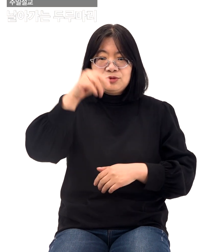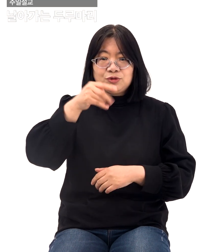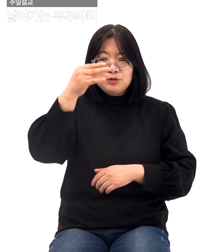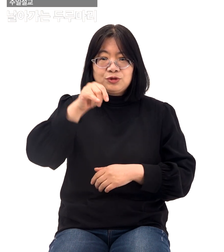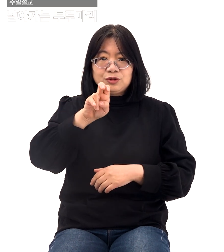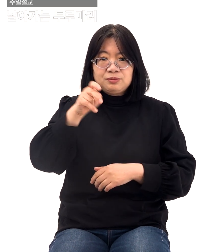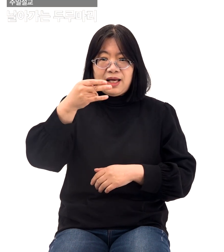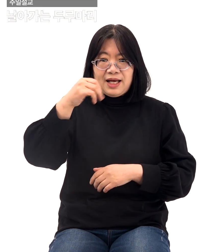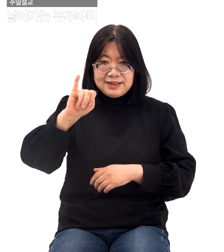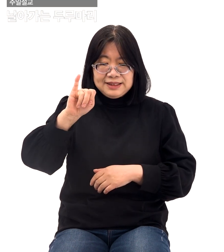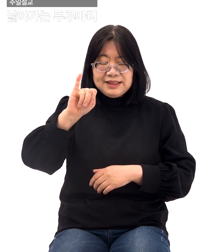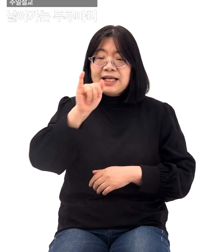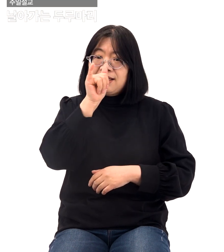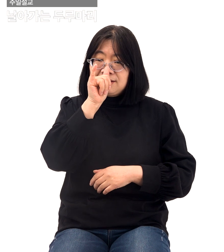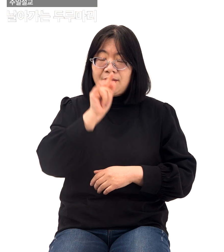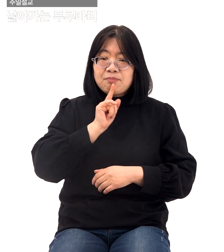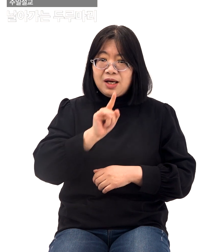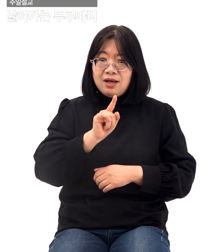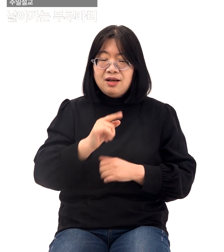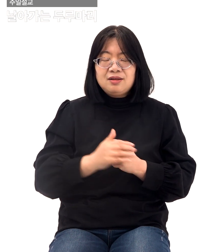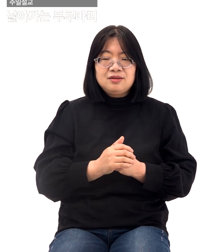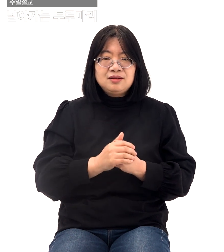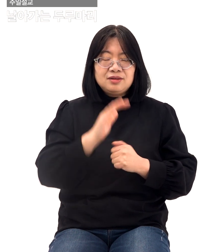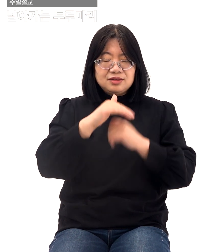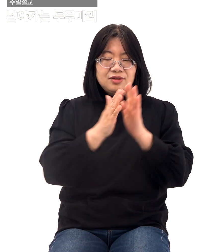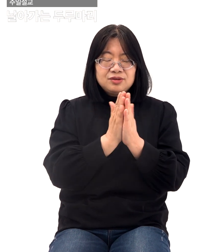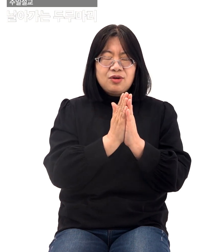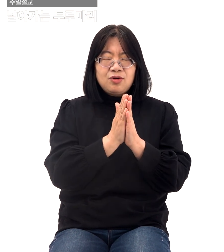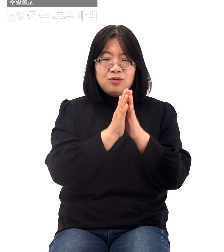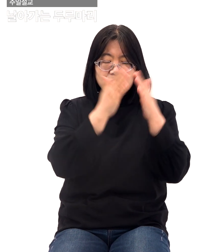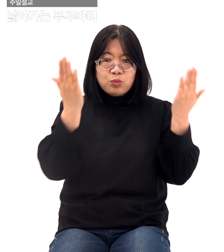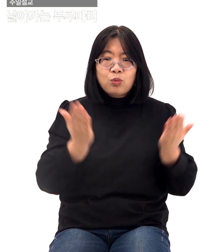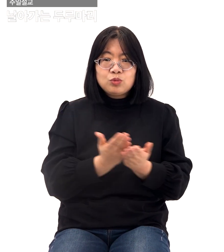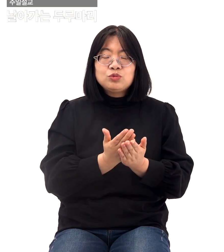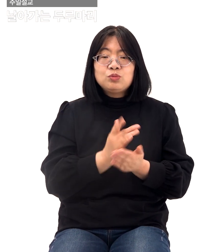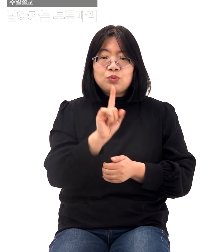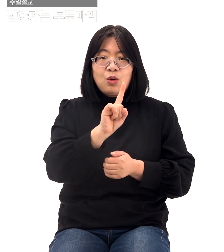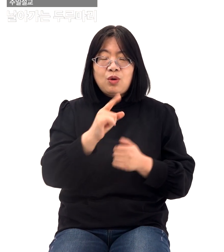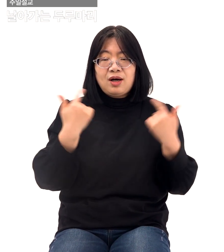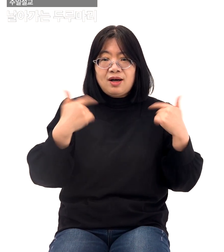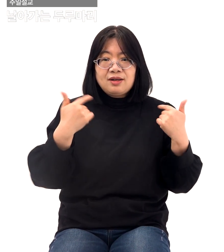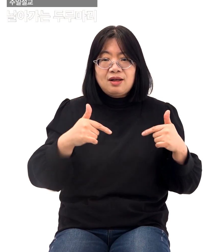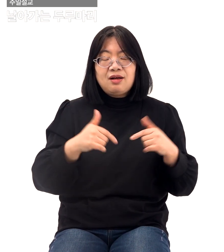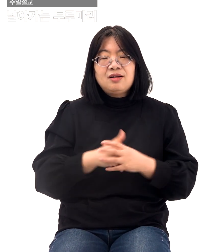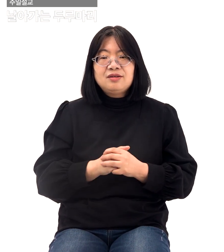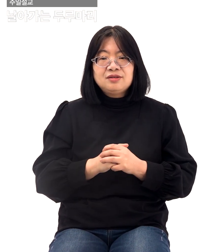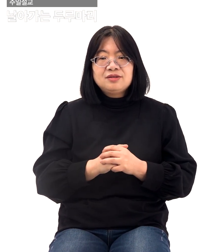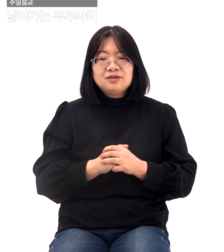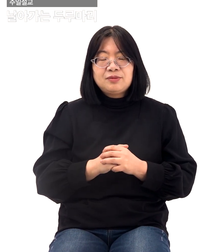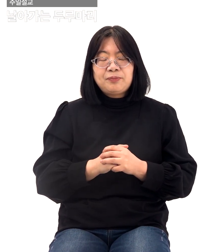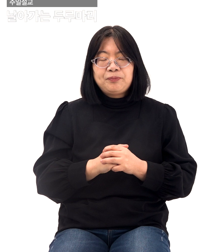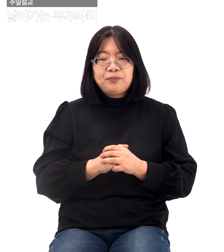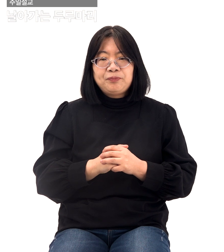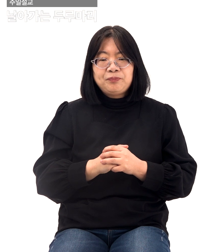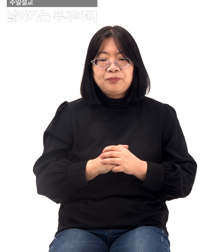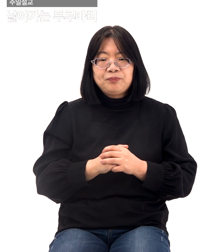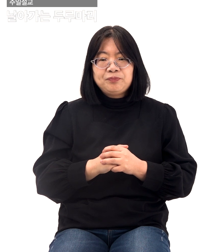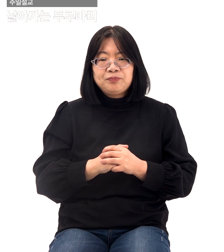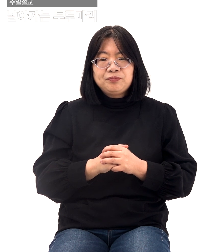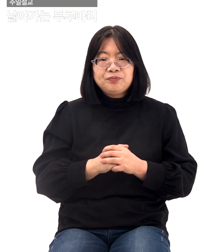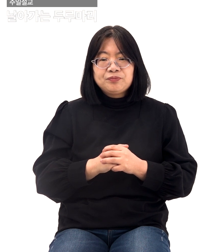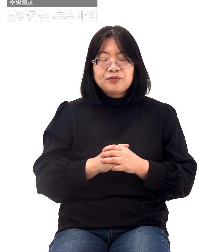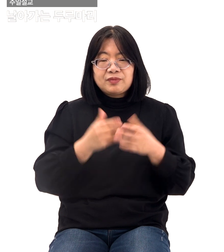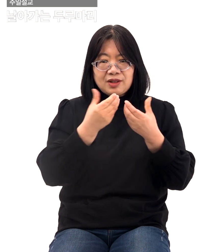이 두루마리라는 것은 성경 전체에서 언제나 어떤 용례로 쓰여지냐